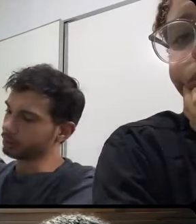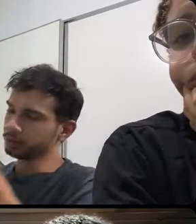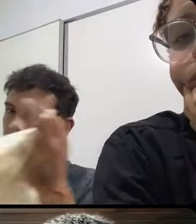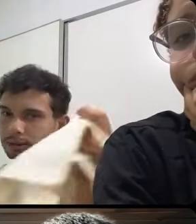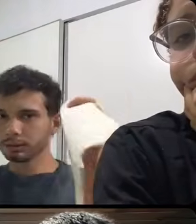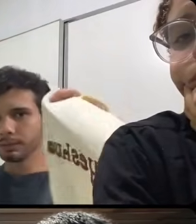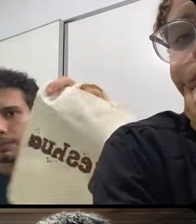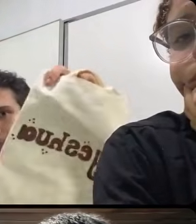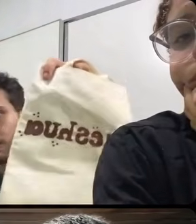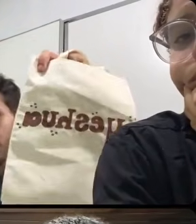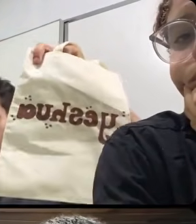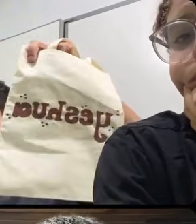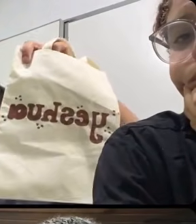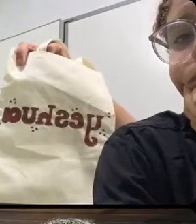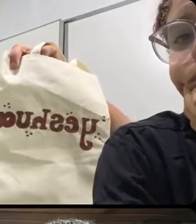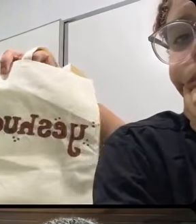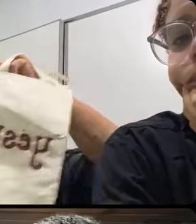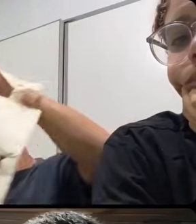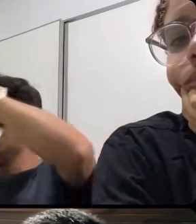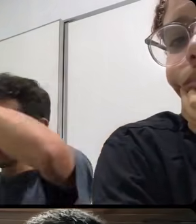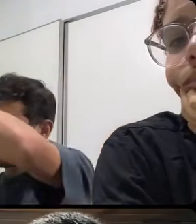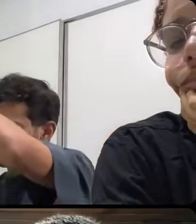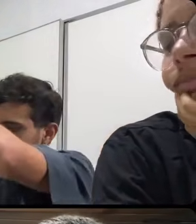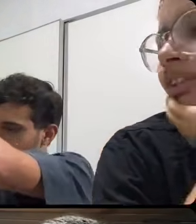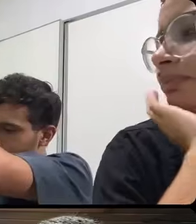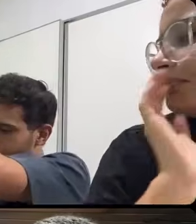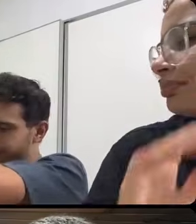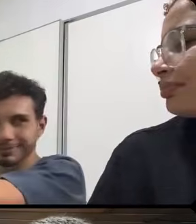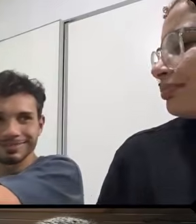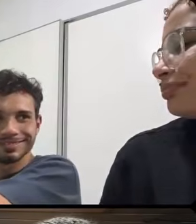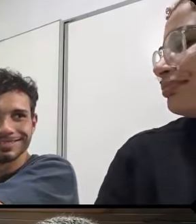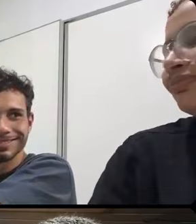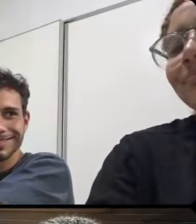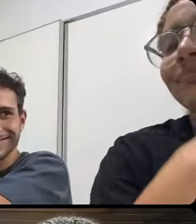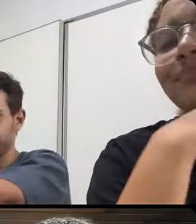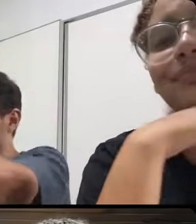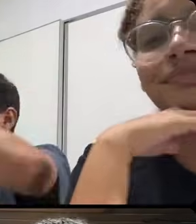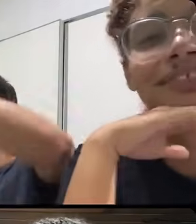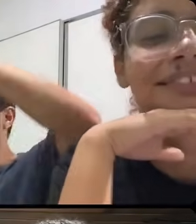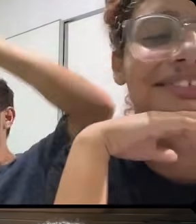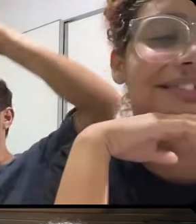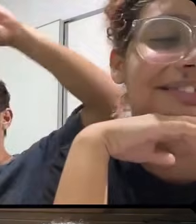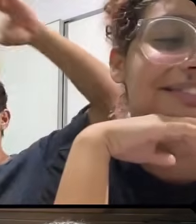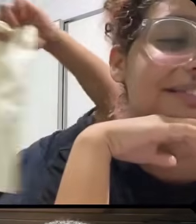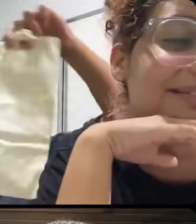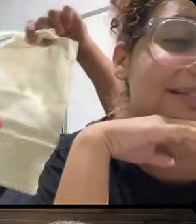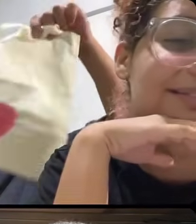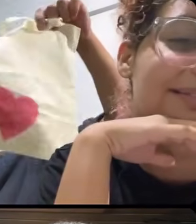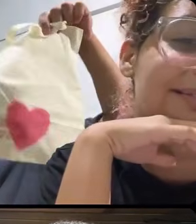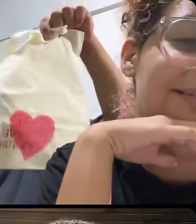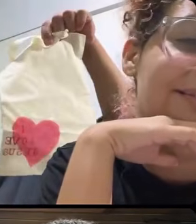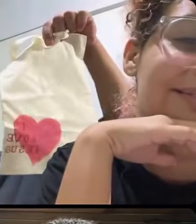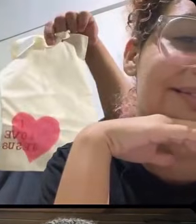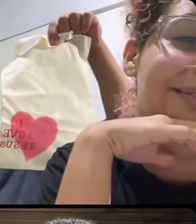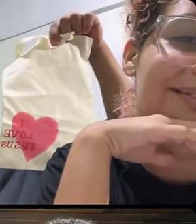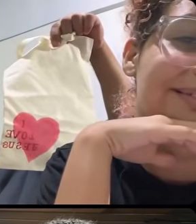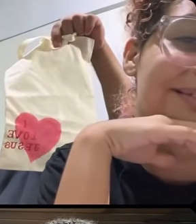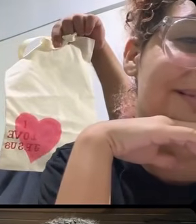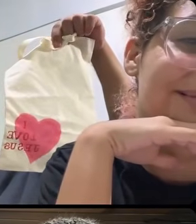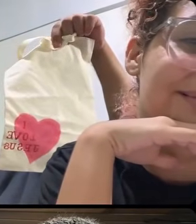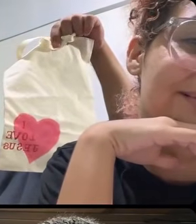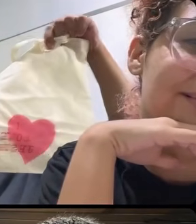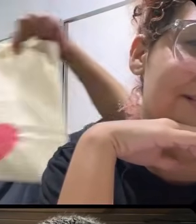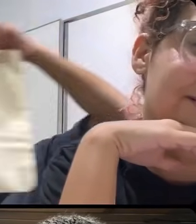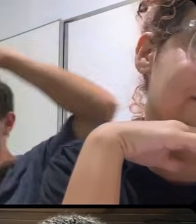mais. Que maravilha, pode mostrar, ó. Eu acho muito lindo isso, né? A Ah, criatividade, o que Deus faz, olha aí